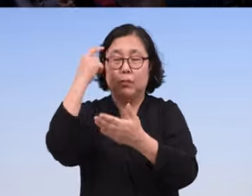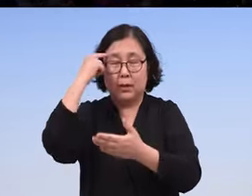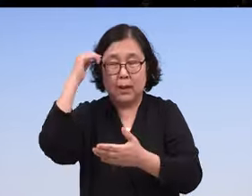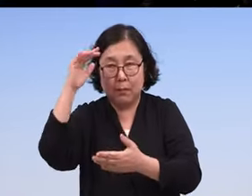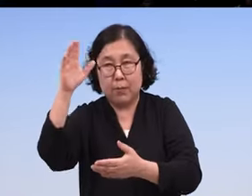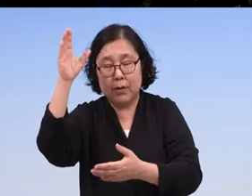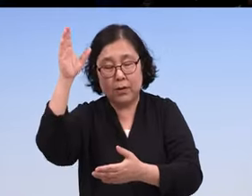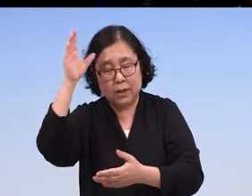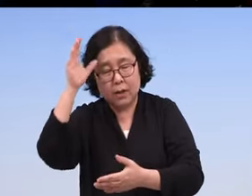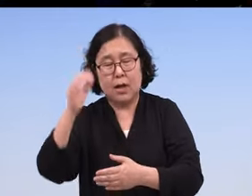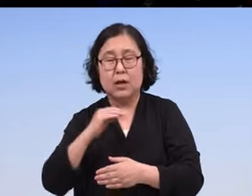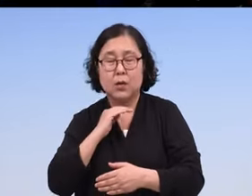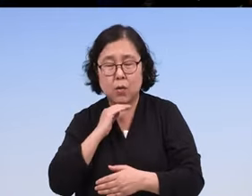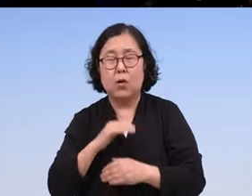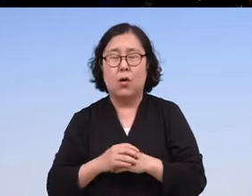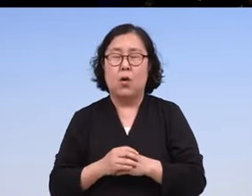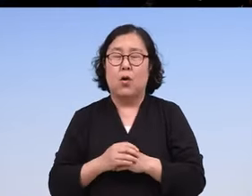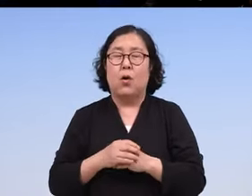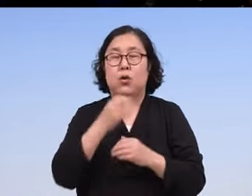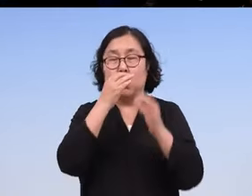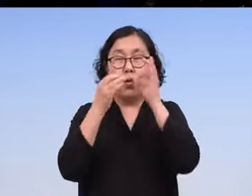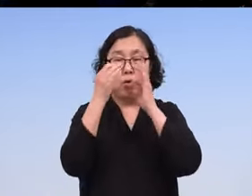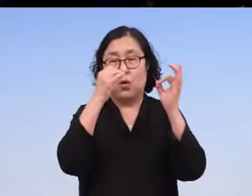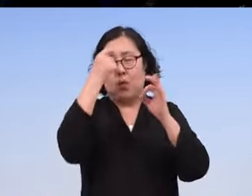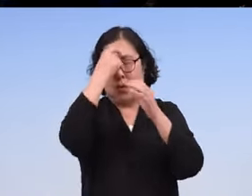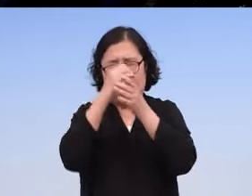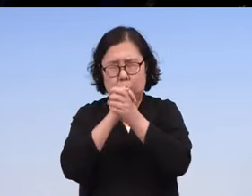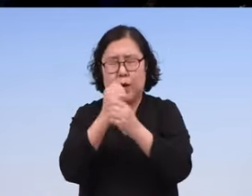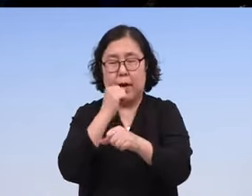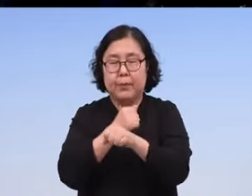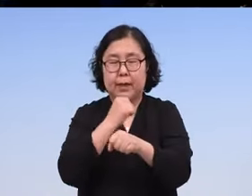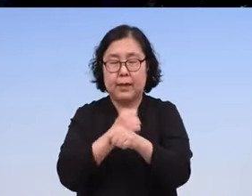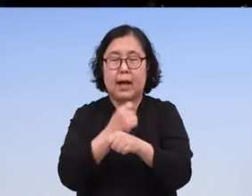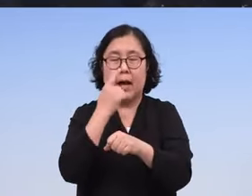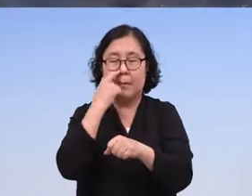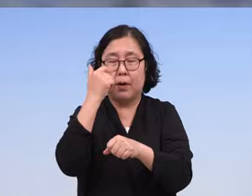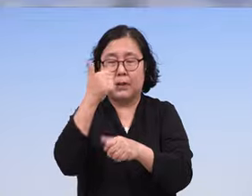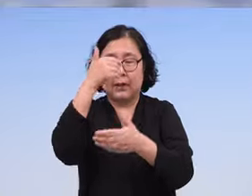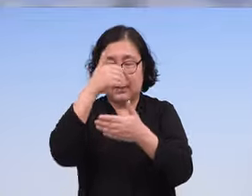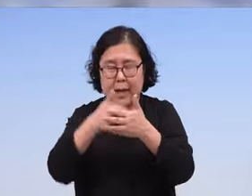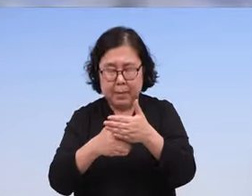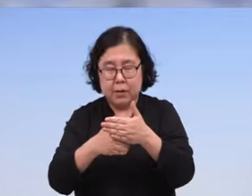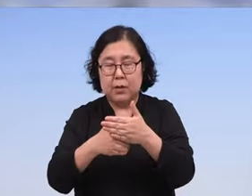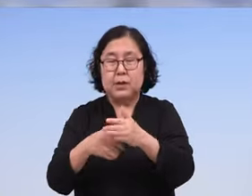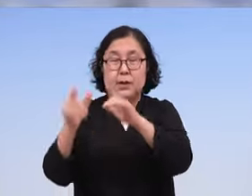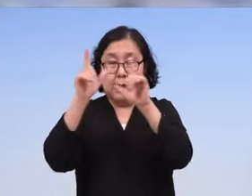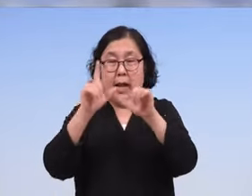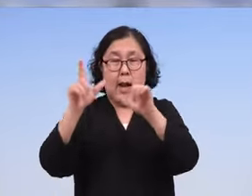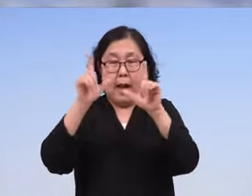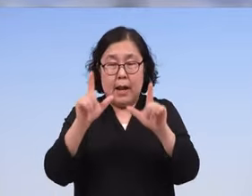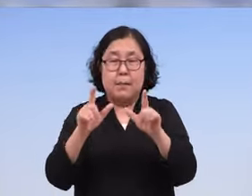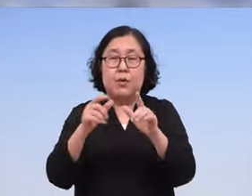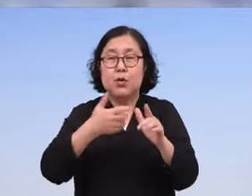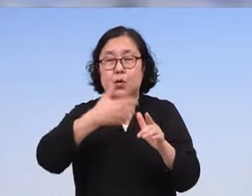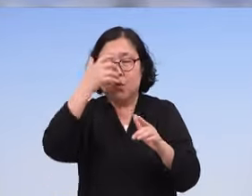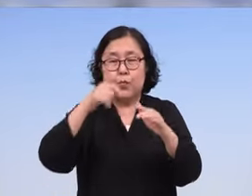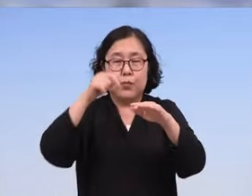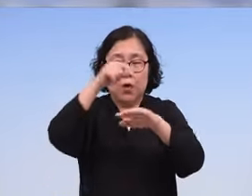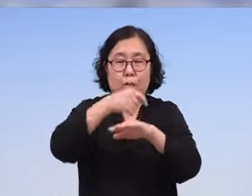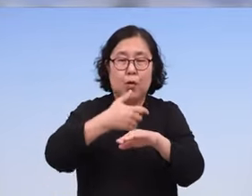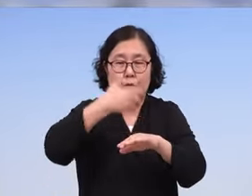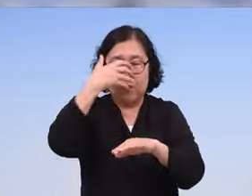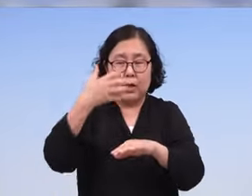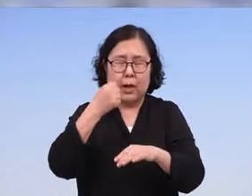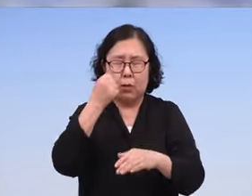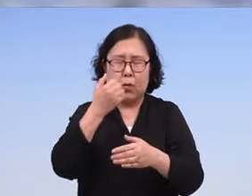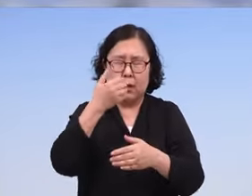오실 주님을 사모하며 기다리며 우리 한번 말씀을 기억하며 통성으로 같이 기도하기 원합니다. 아버지, 남은 생에 꿈 넘어 꿈을 가지고 달려가기